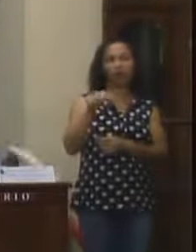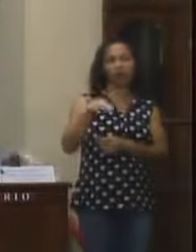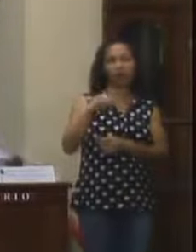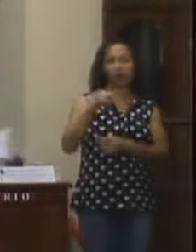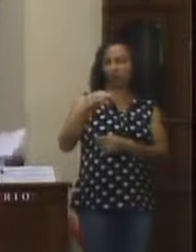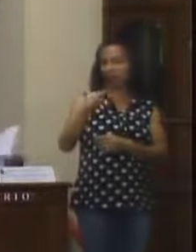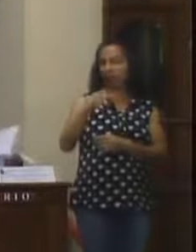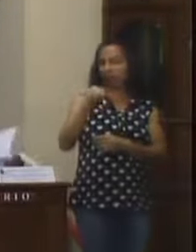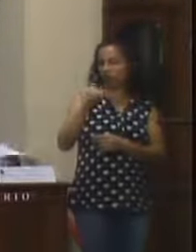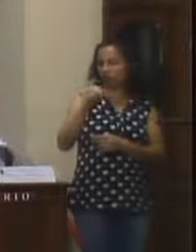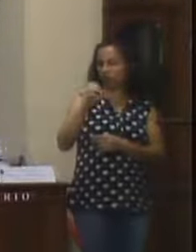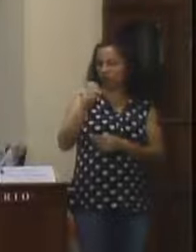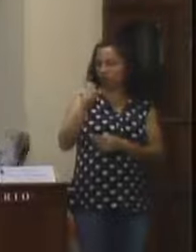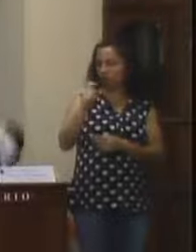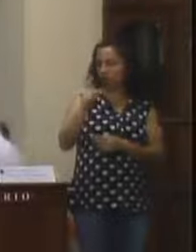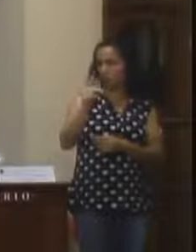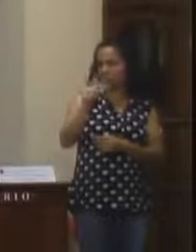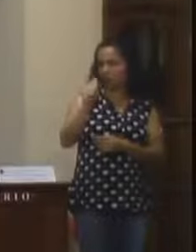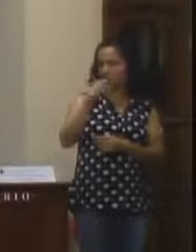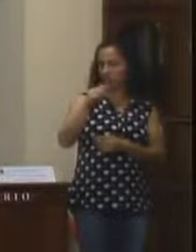David Nogueira.